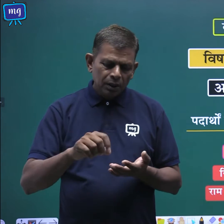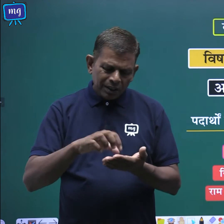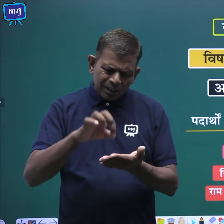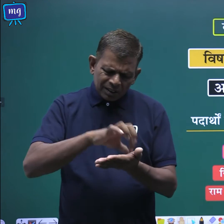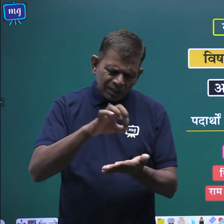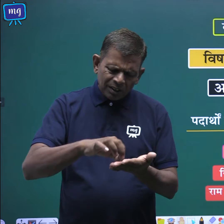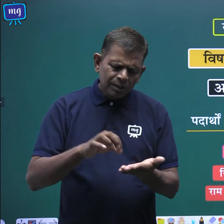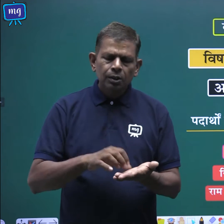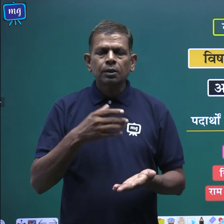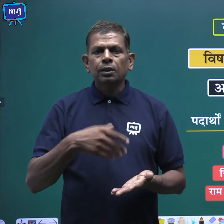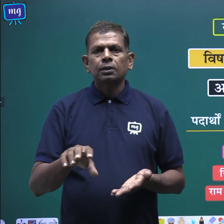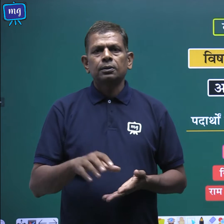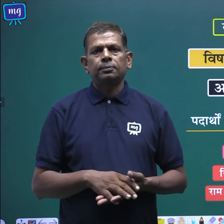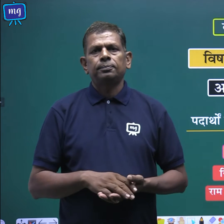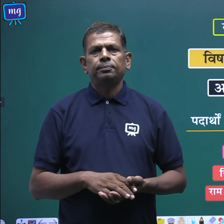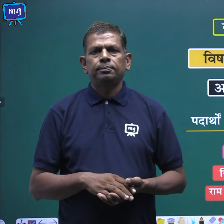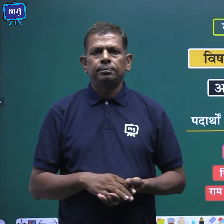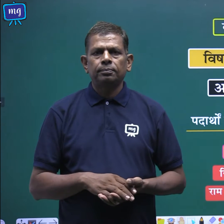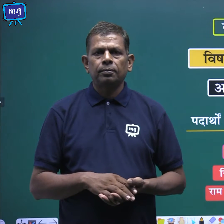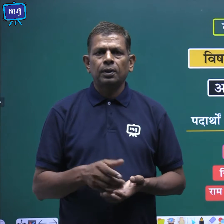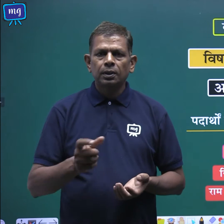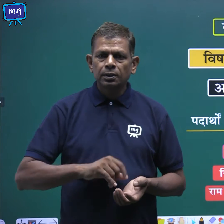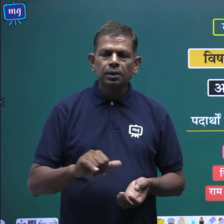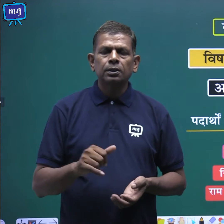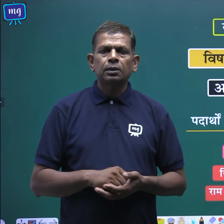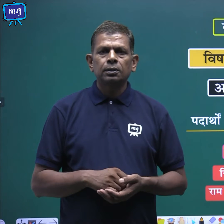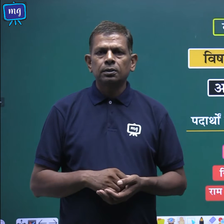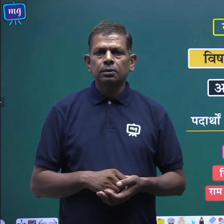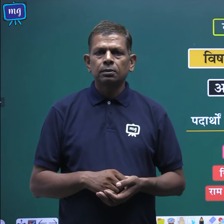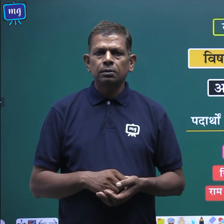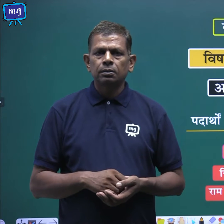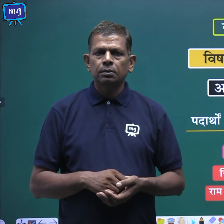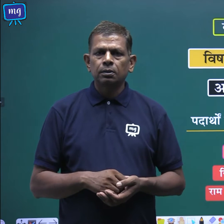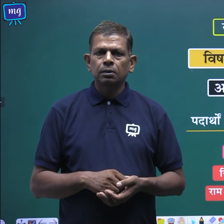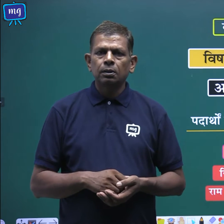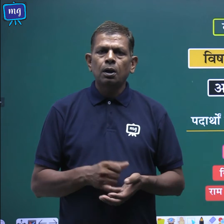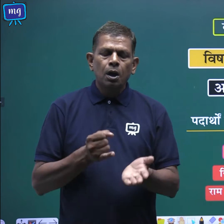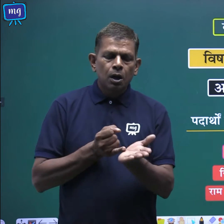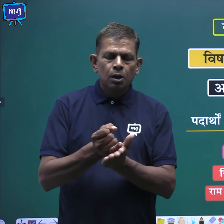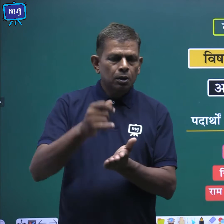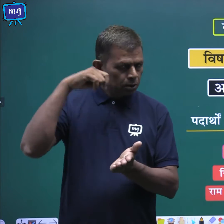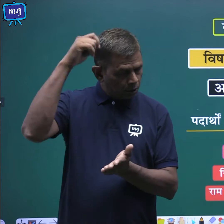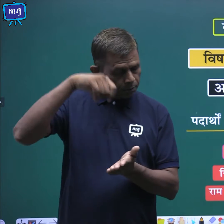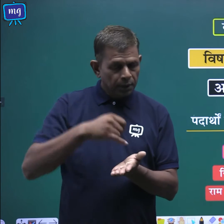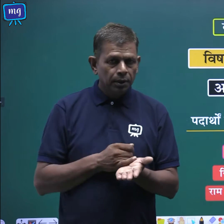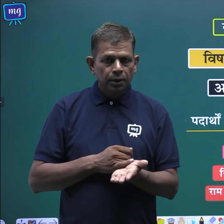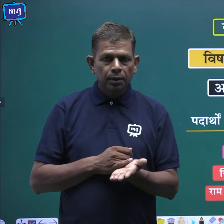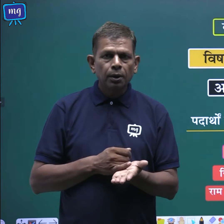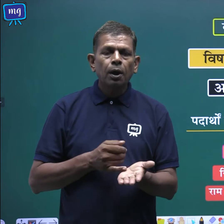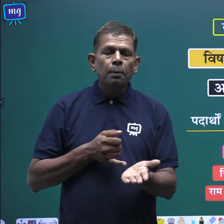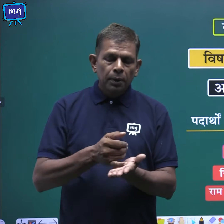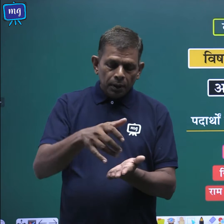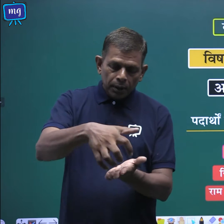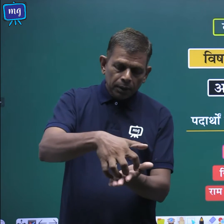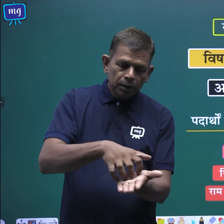उसमें से निकालती हैं। इसी तरह से किसान भी खेतों